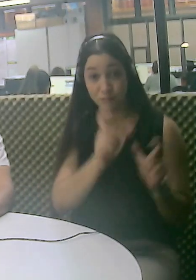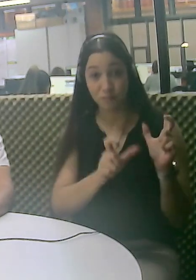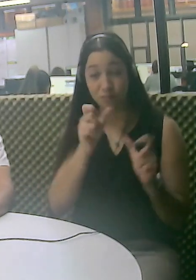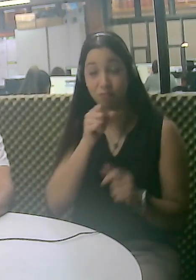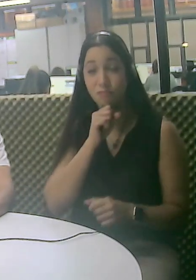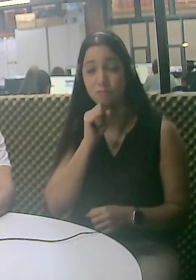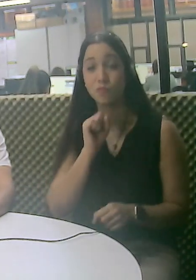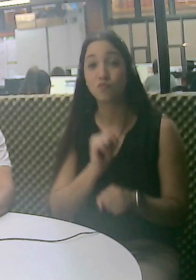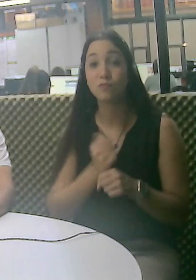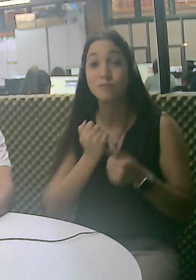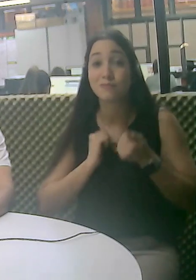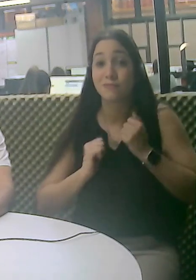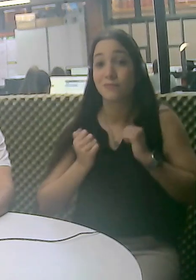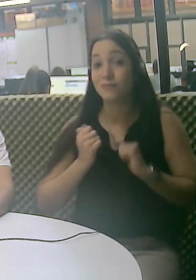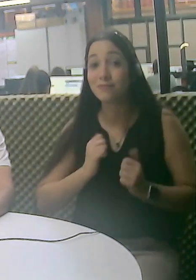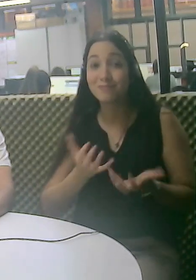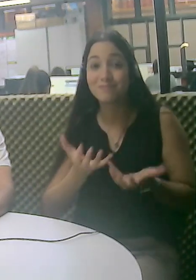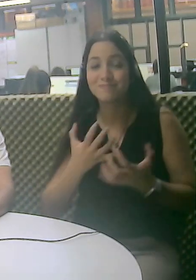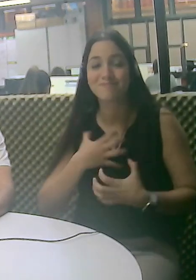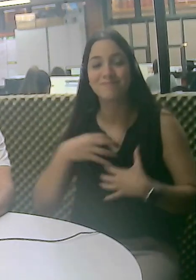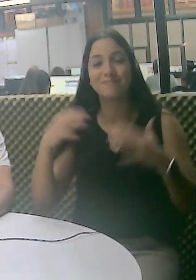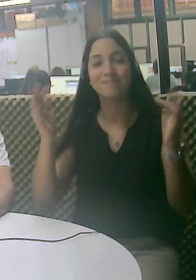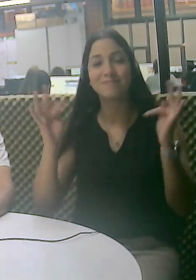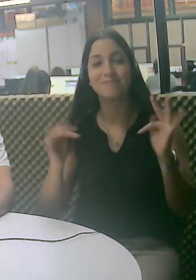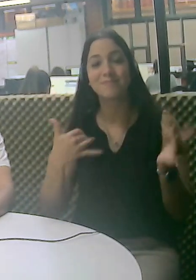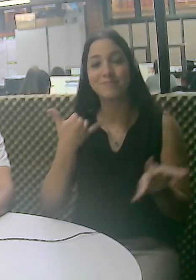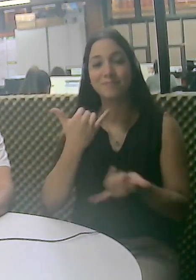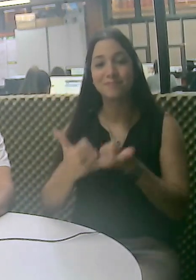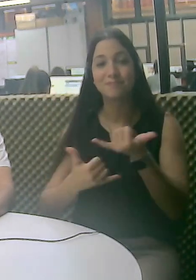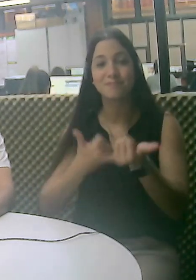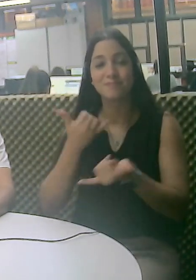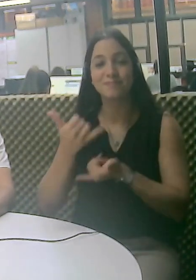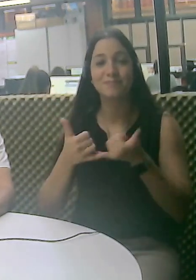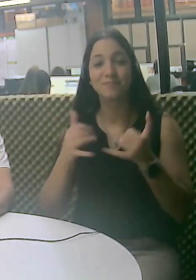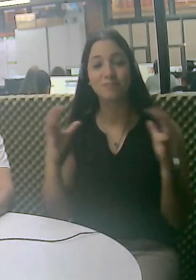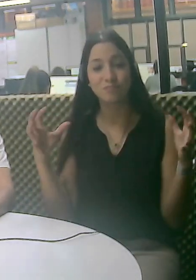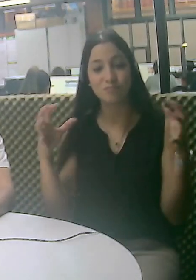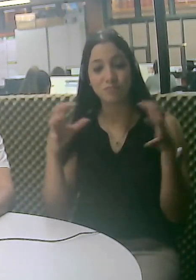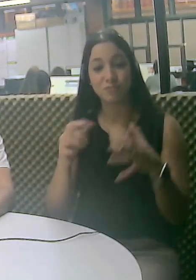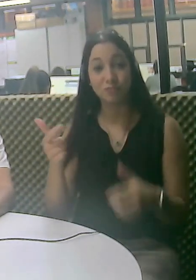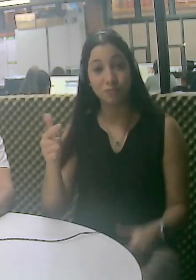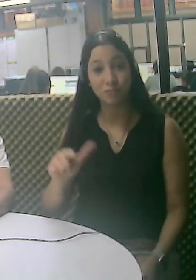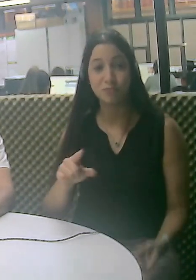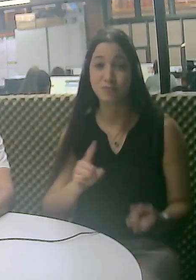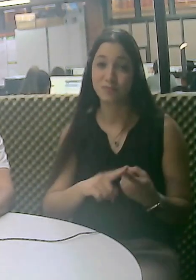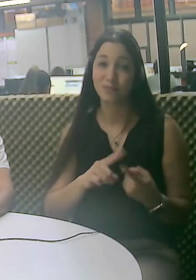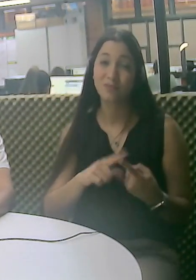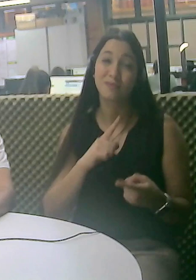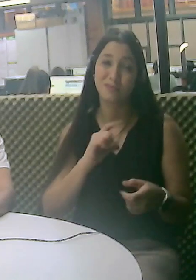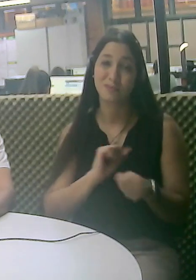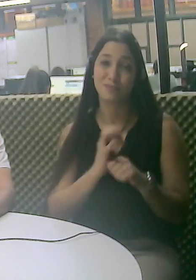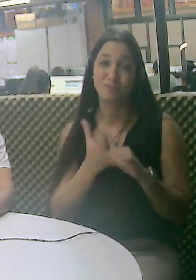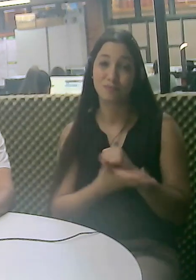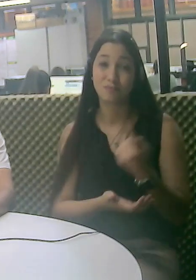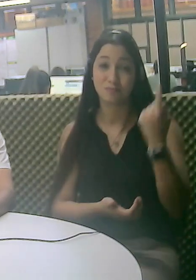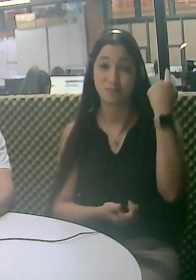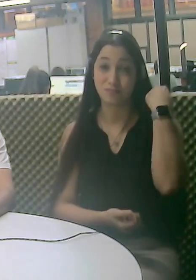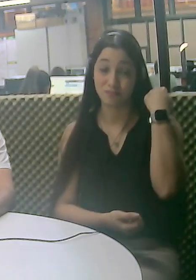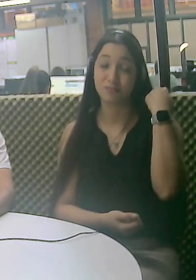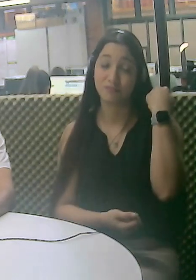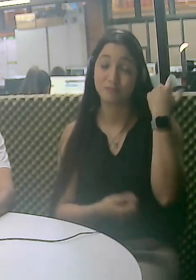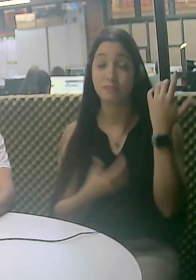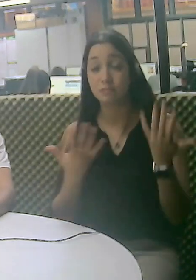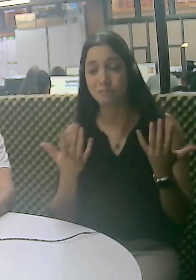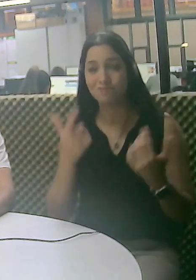ano esperando esse momento. É um momento de alegria e descontração, deles poderem se reunir de novo, né, depois desse processo de pandemia que teve. Então